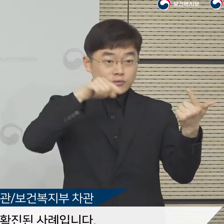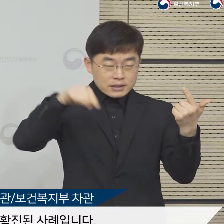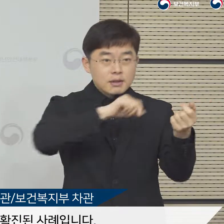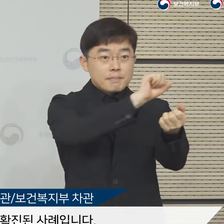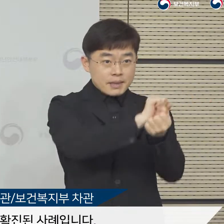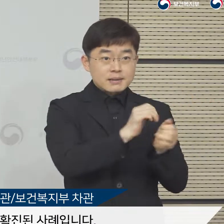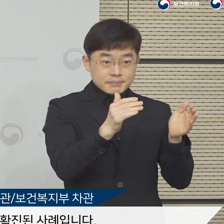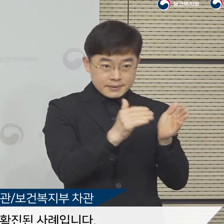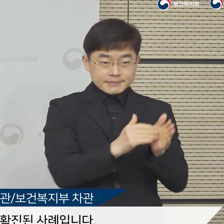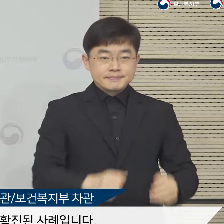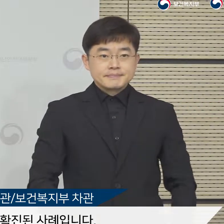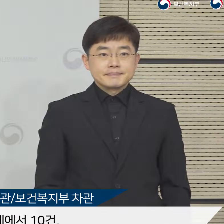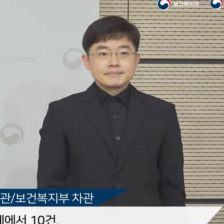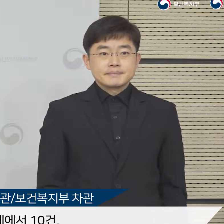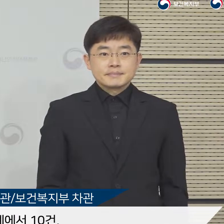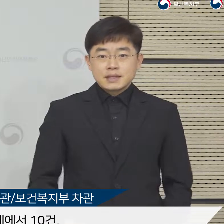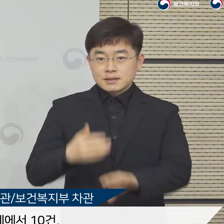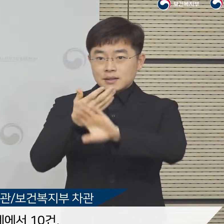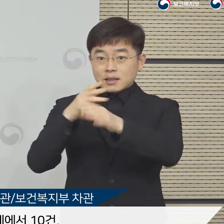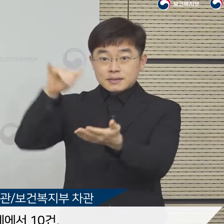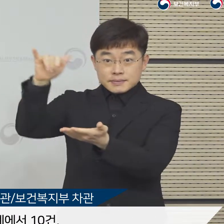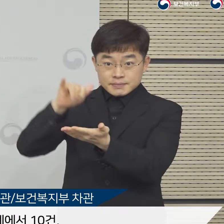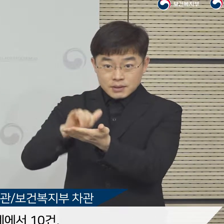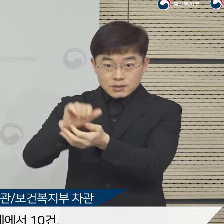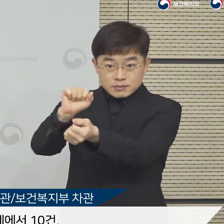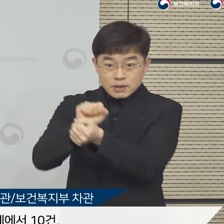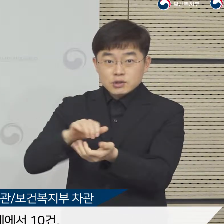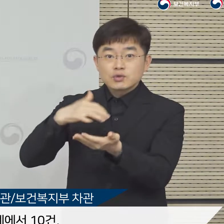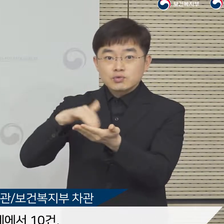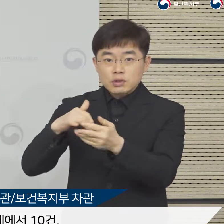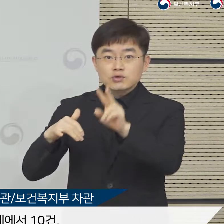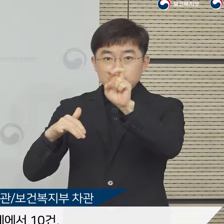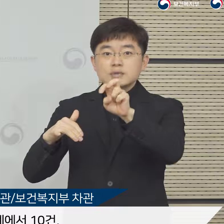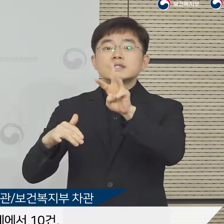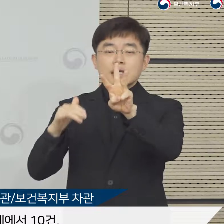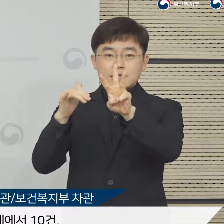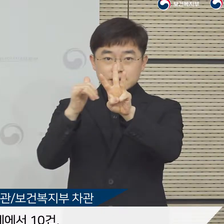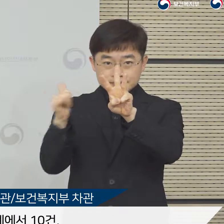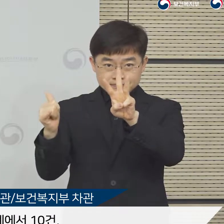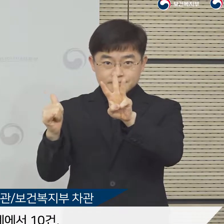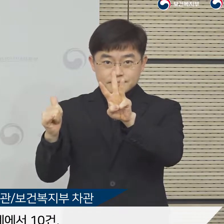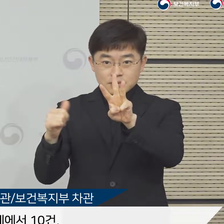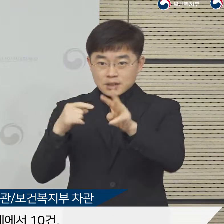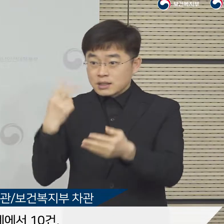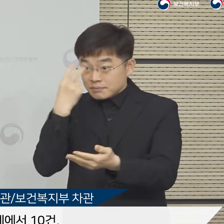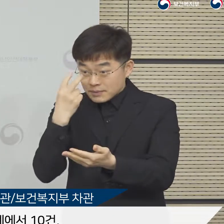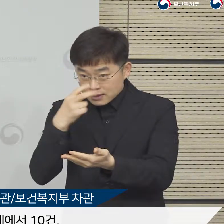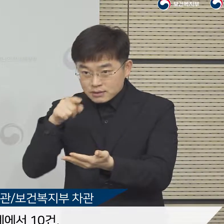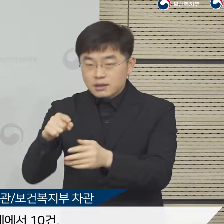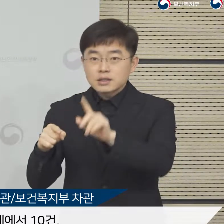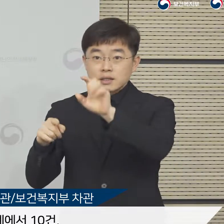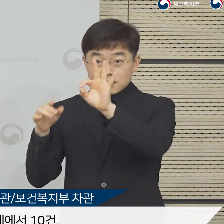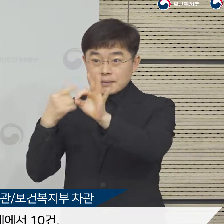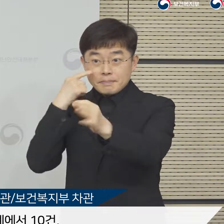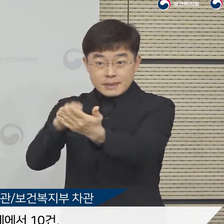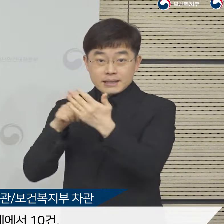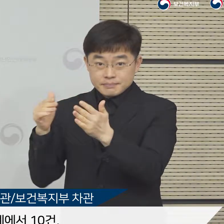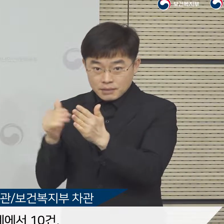확진된 사례입니다. 해외 유입 신규 사례는 총 23건으로 검역 단계에서